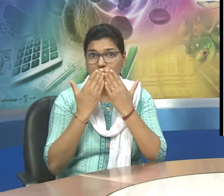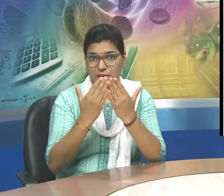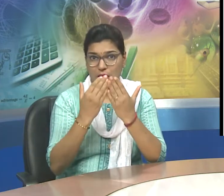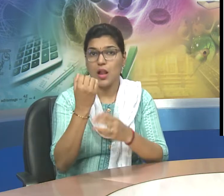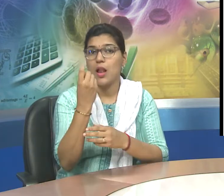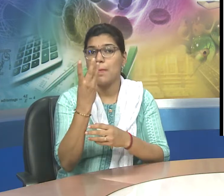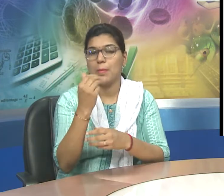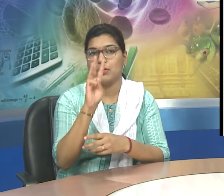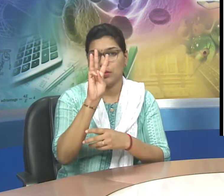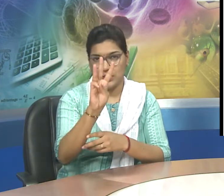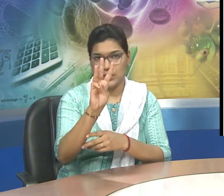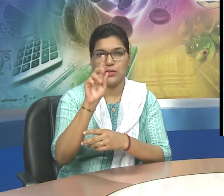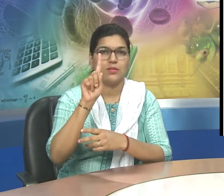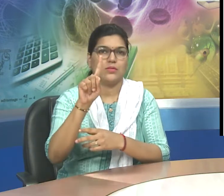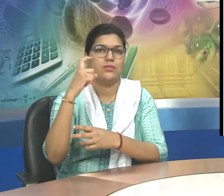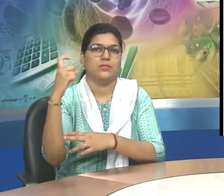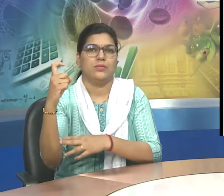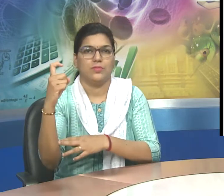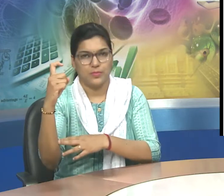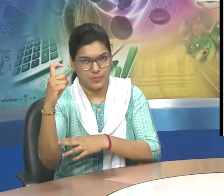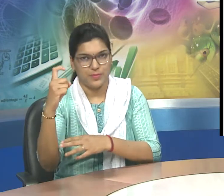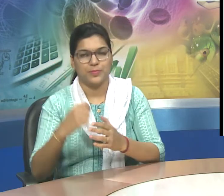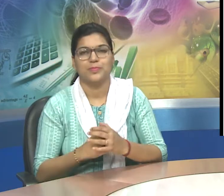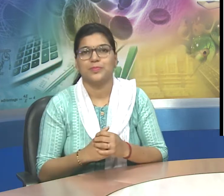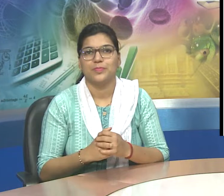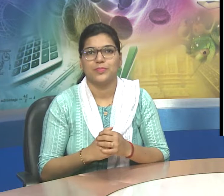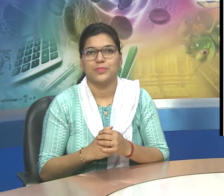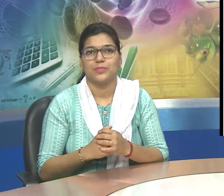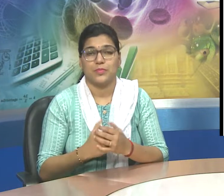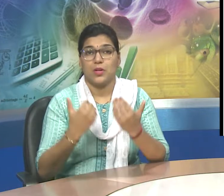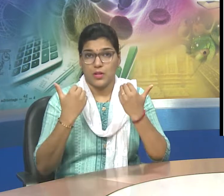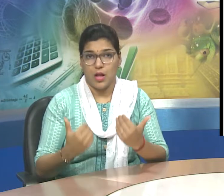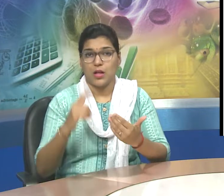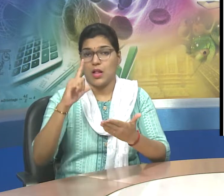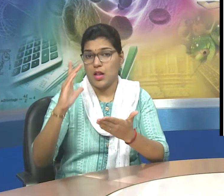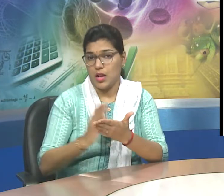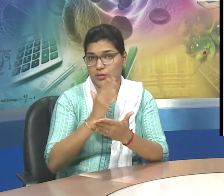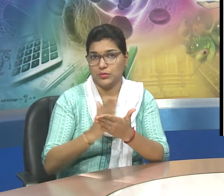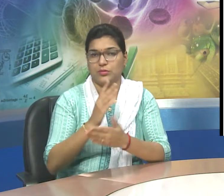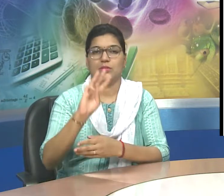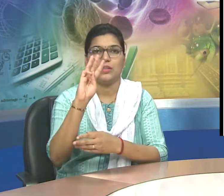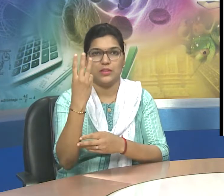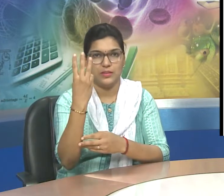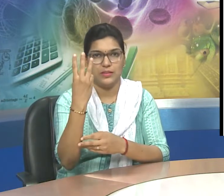और आज हम पॉलिटिकल साइंस में पार्ट 3 करने वाले हैं।